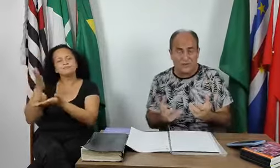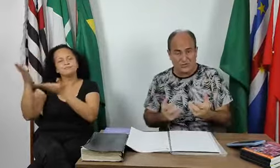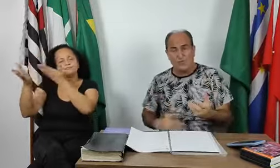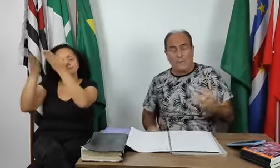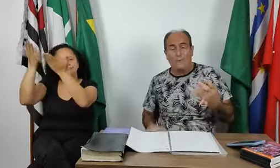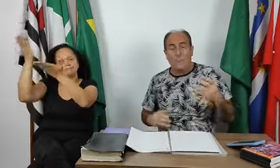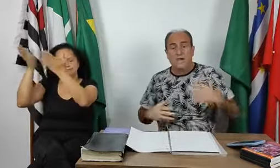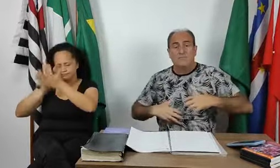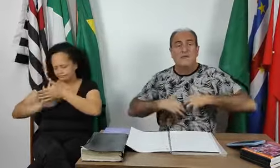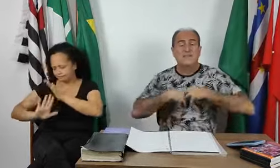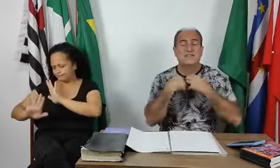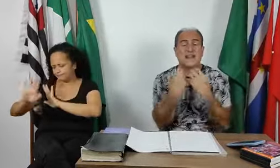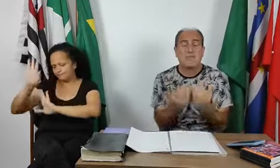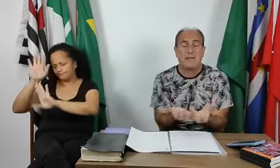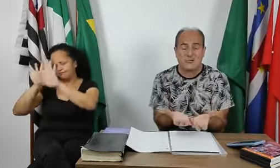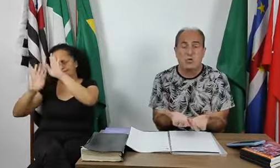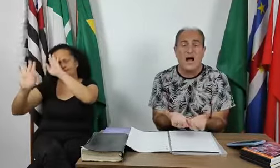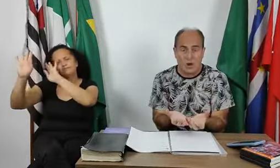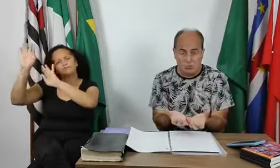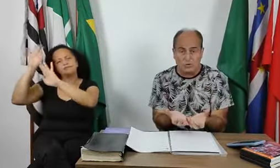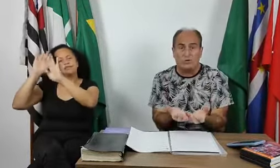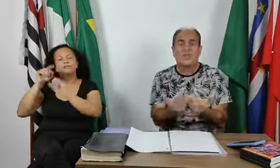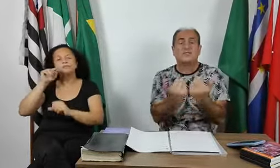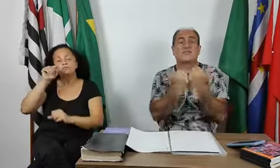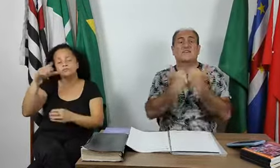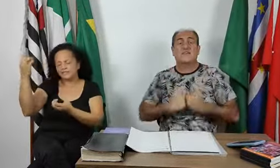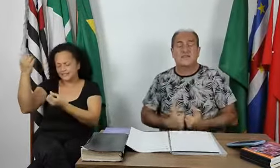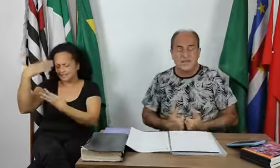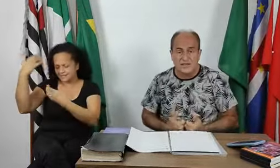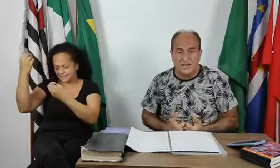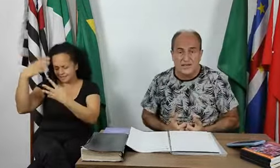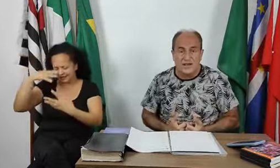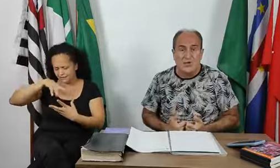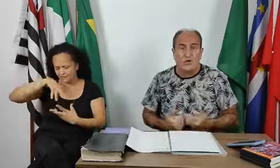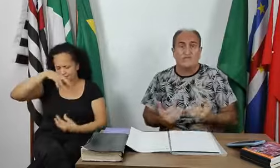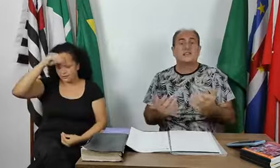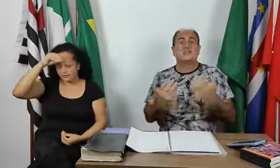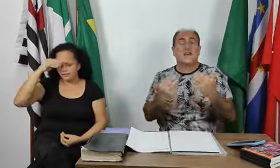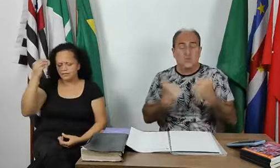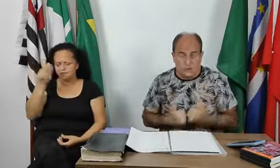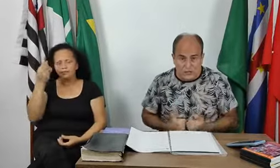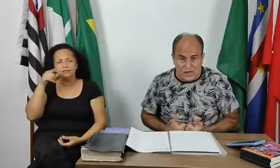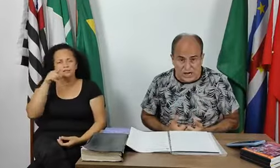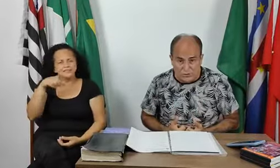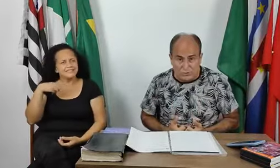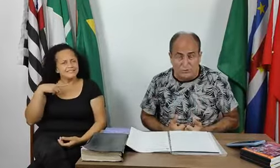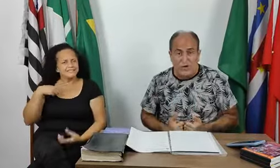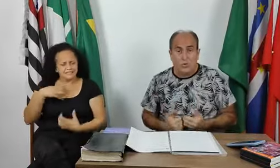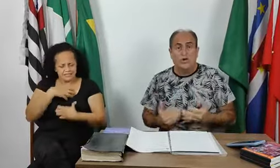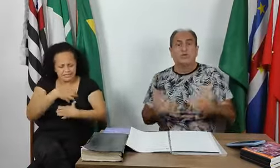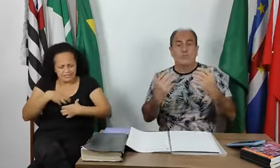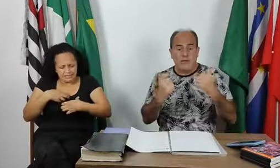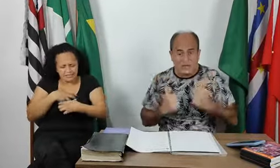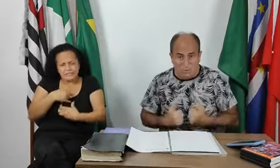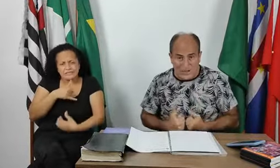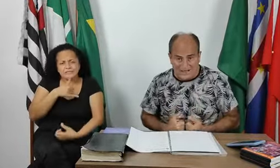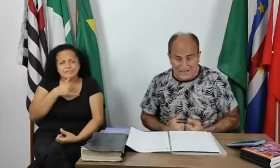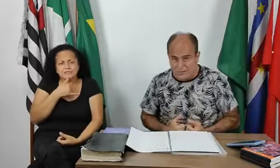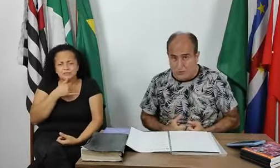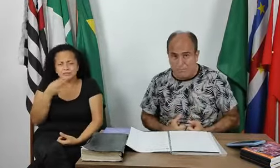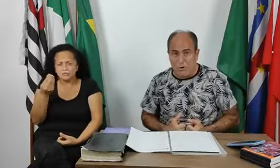adoração pessoal. Ministrar para a tua alma, quando você estiver triste, quando você estiver angustiado, quando o